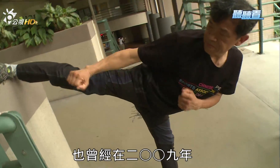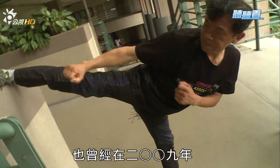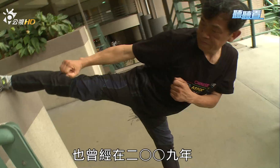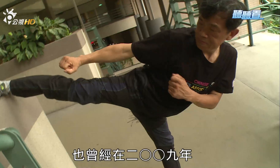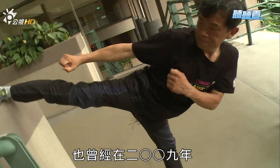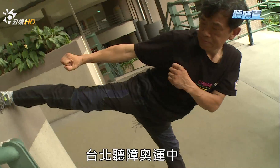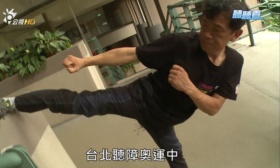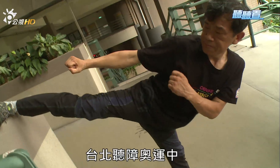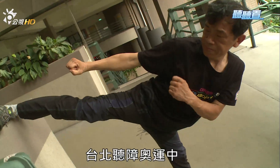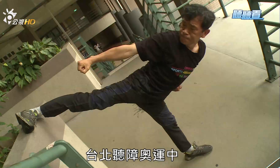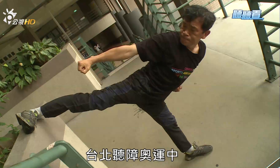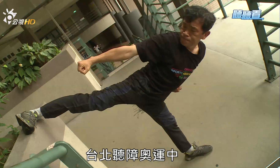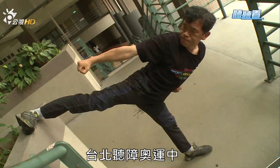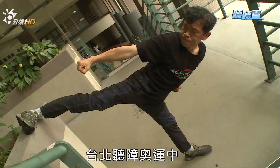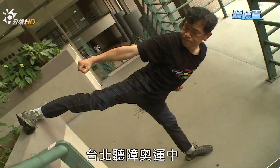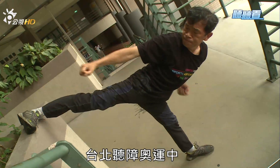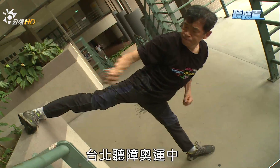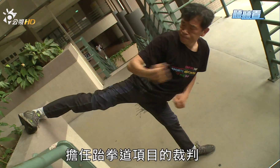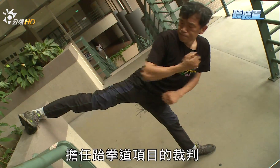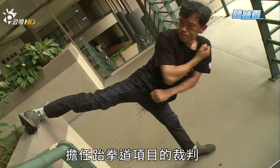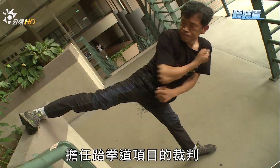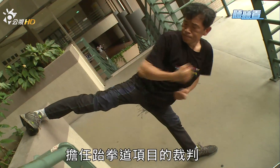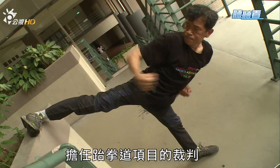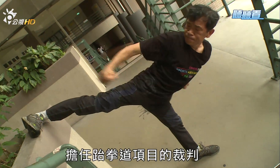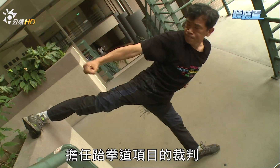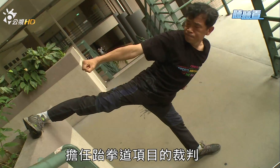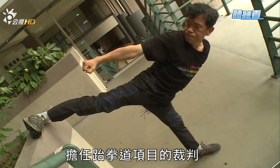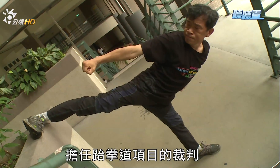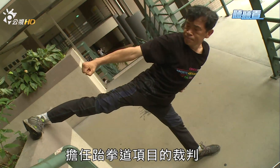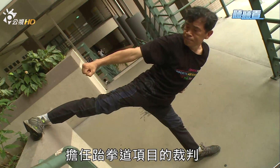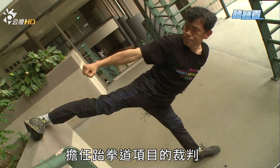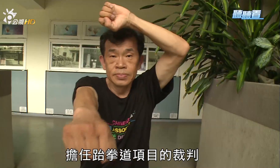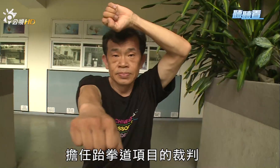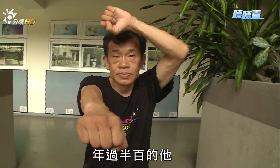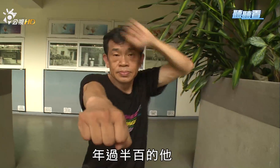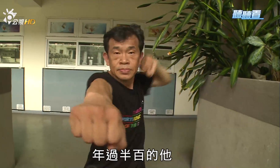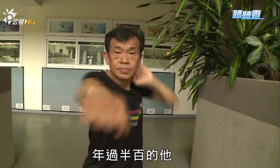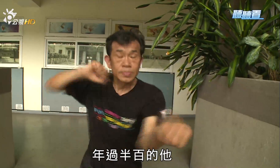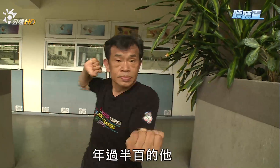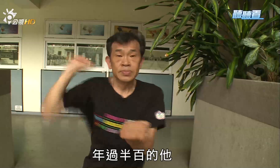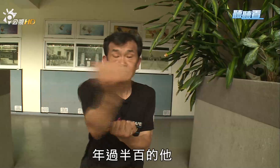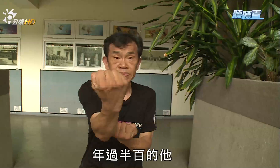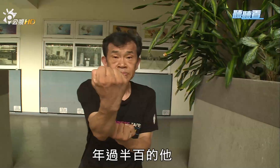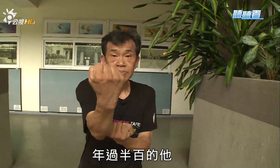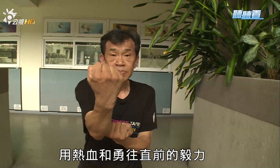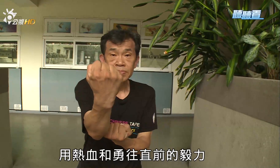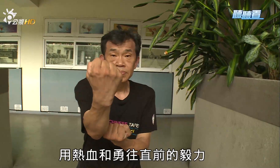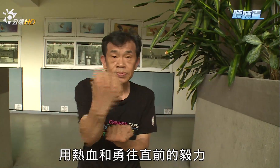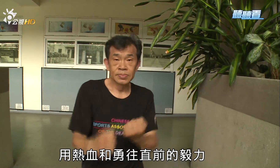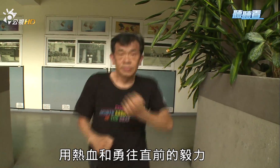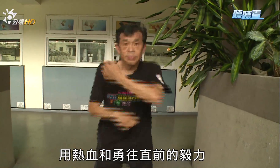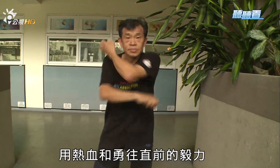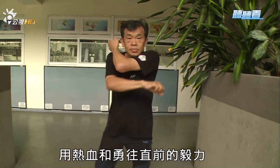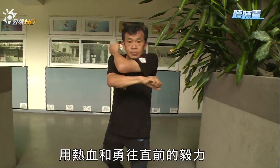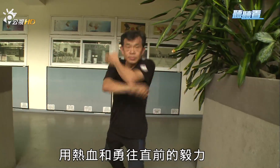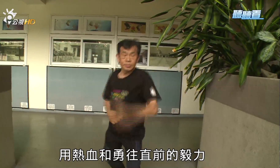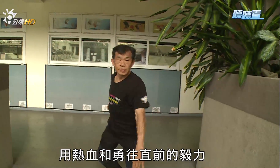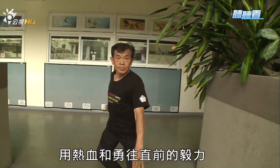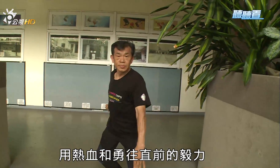2009年台北听障奥运中担任跆拳道项目的裁判。年过半百的他，用热血和勇往直前的毅力，